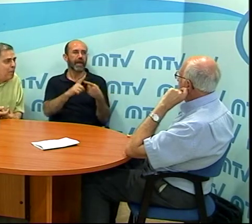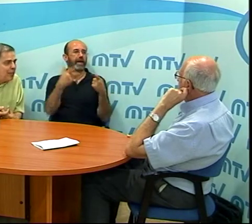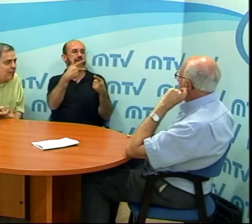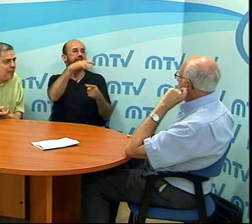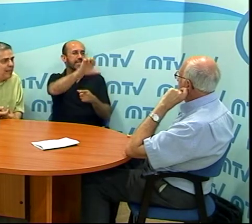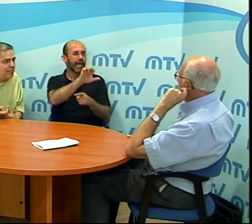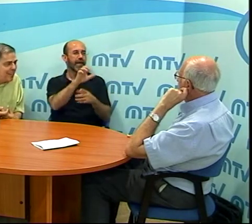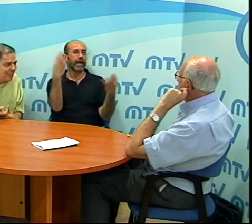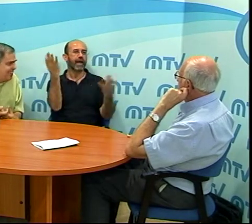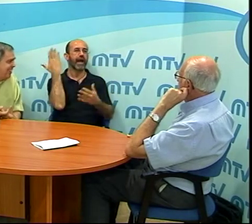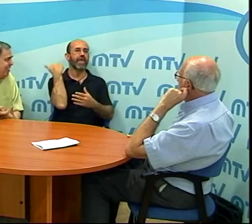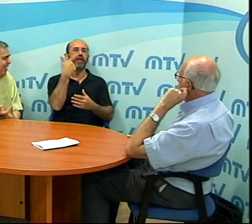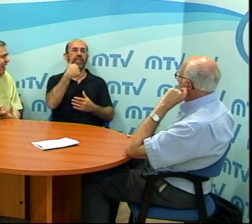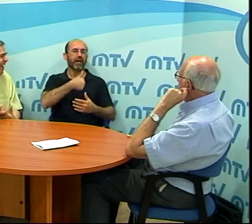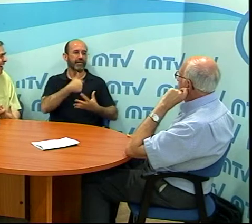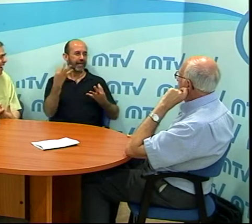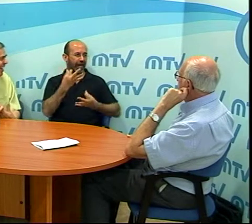Che, ¿qué me dijiste ayer?